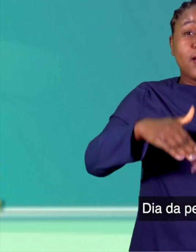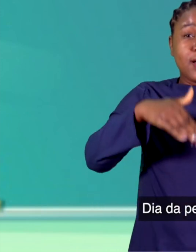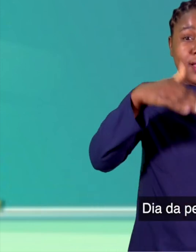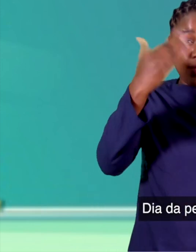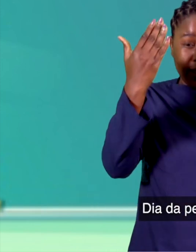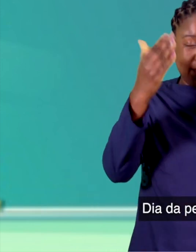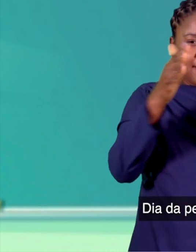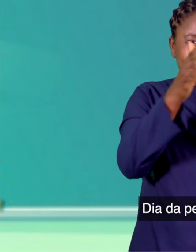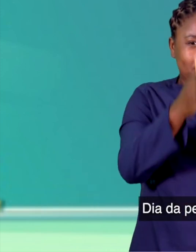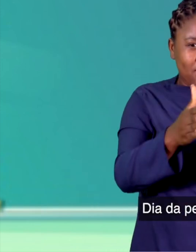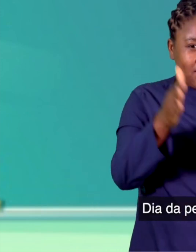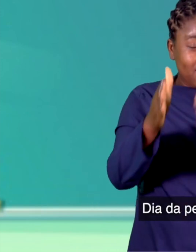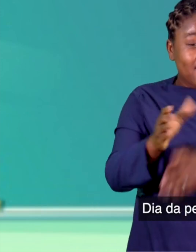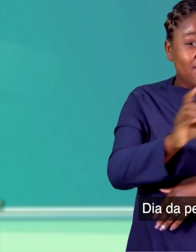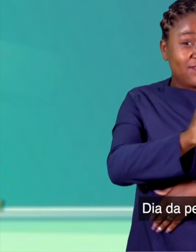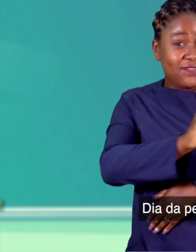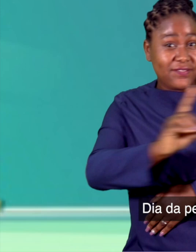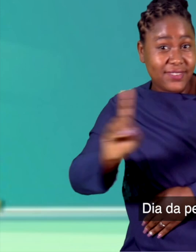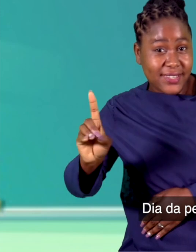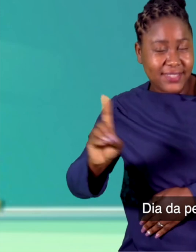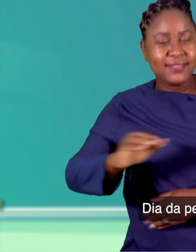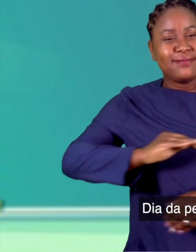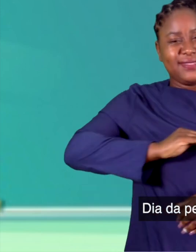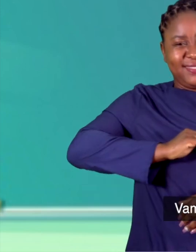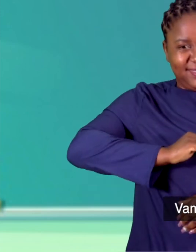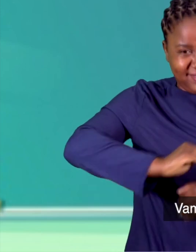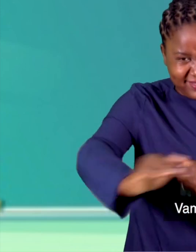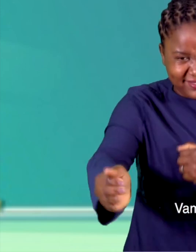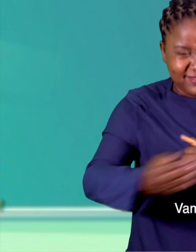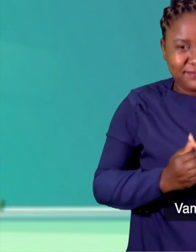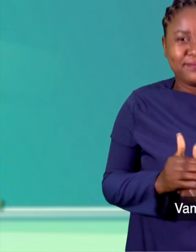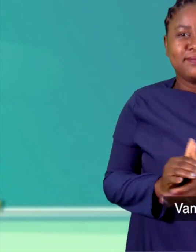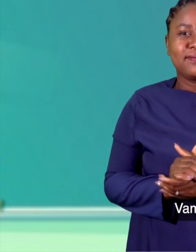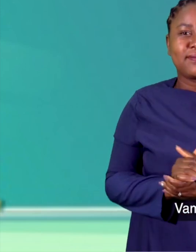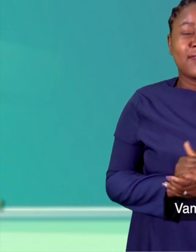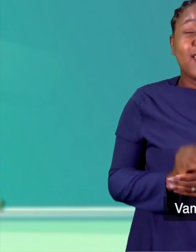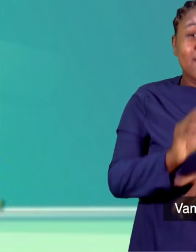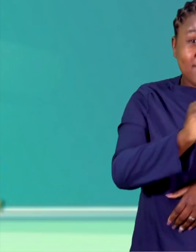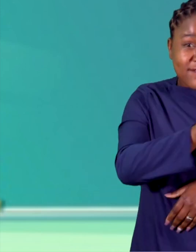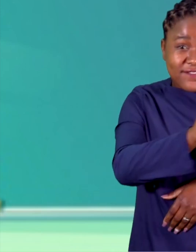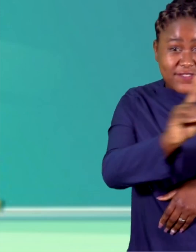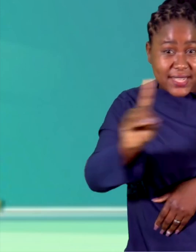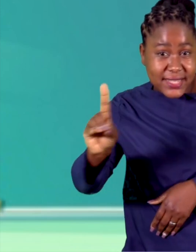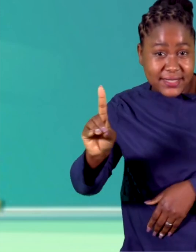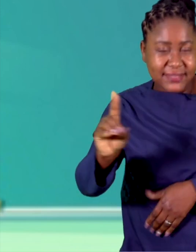Dia da pessoa com deficiência Vamos dizer juntos?